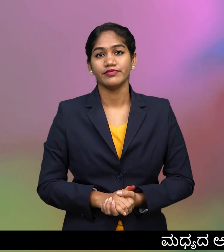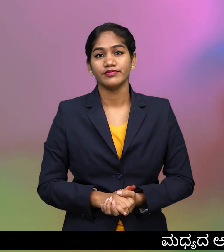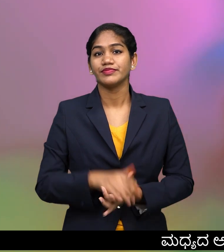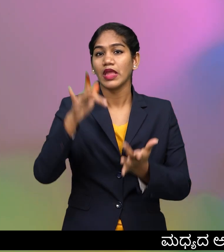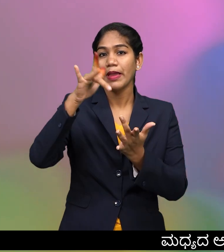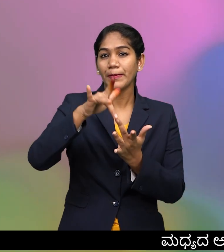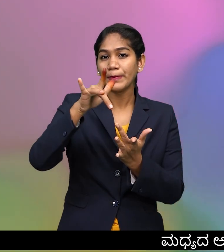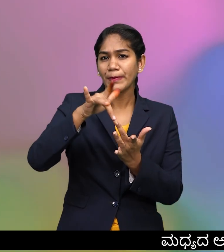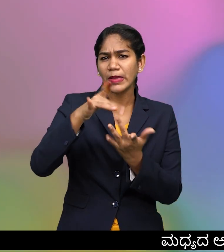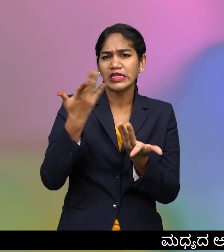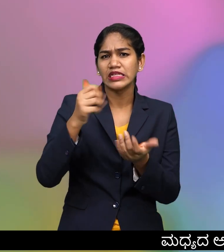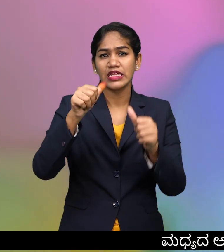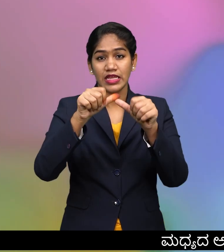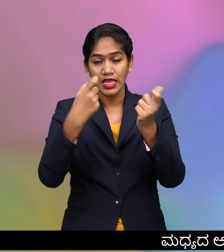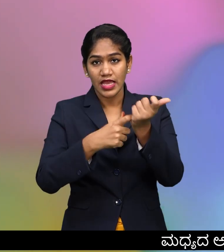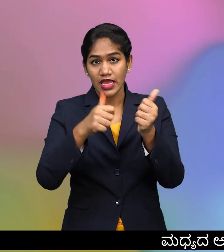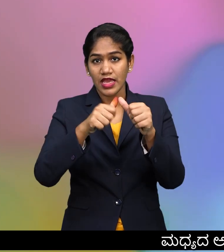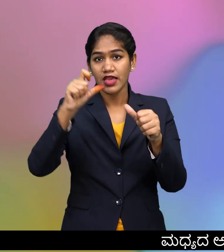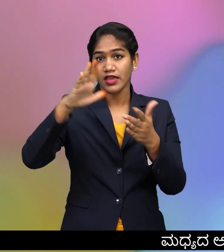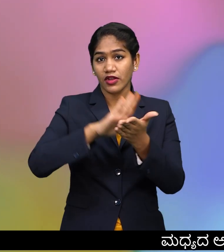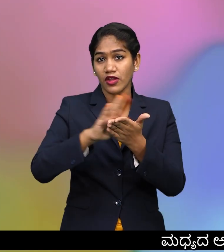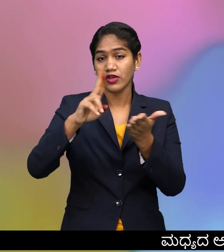ಮಧ್ಯದ ಅರಾಕ್ನಾಯ್ಡ್ ಮತ್ತು